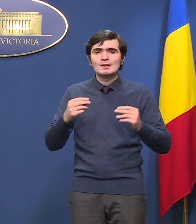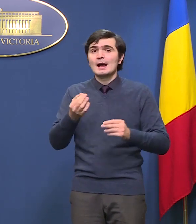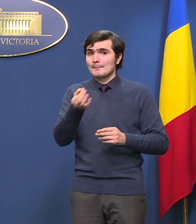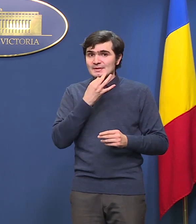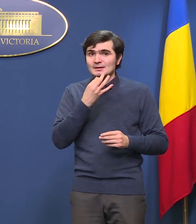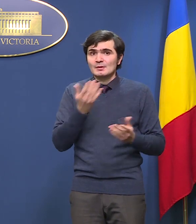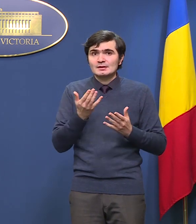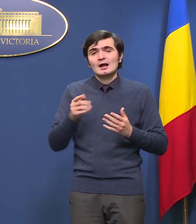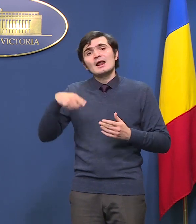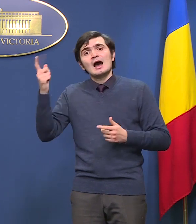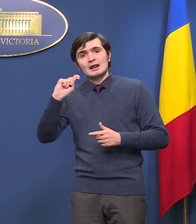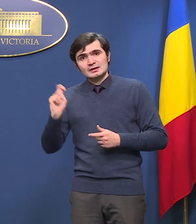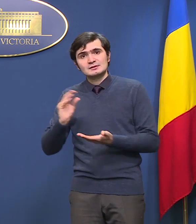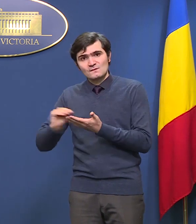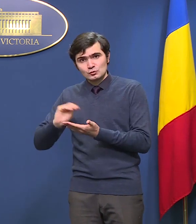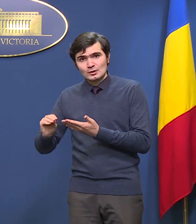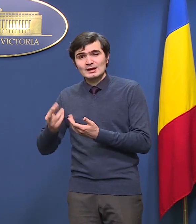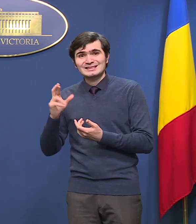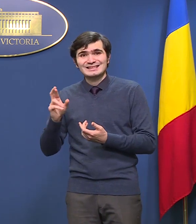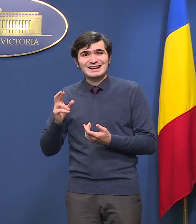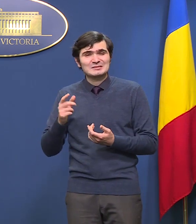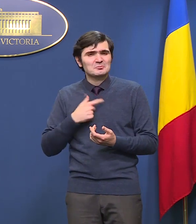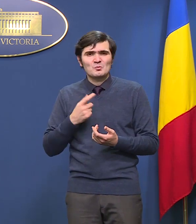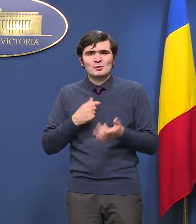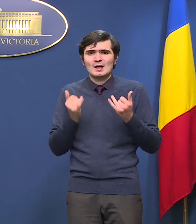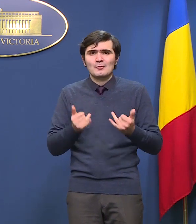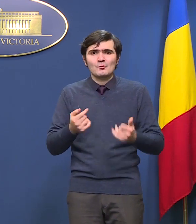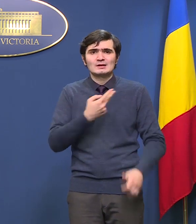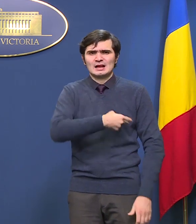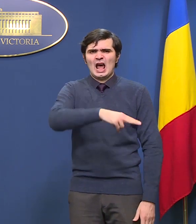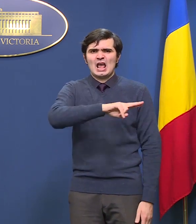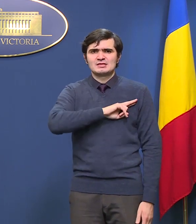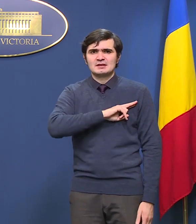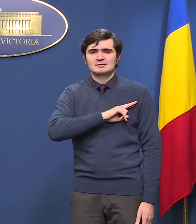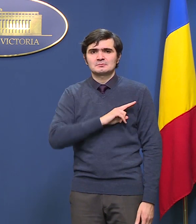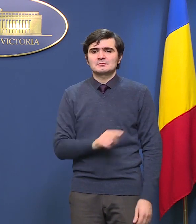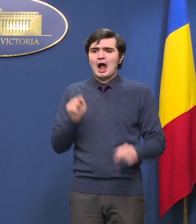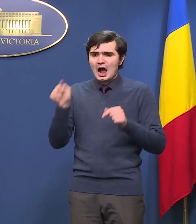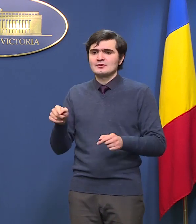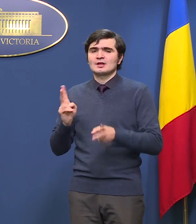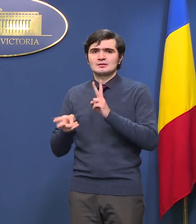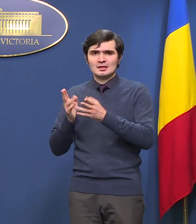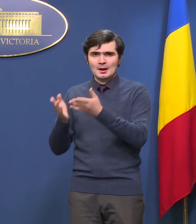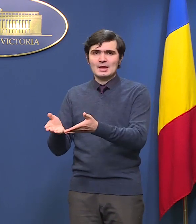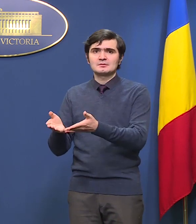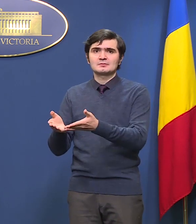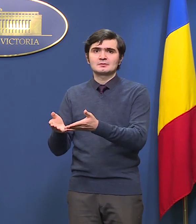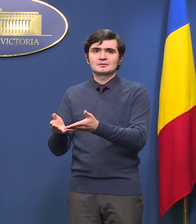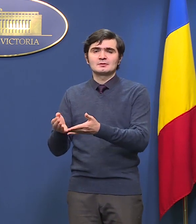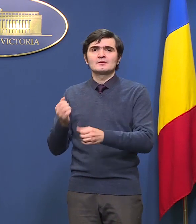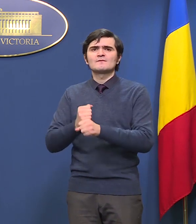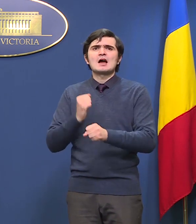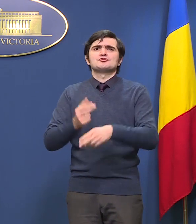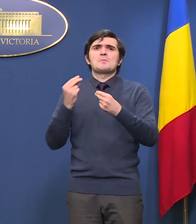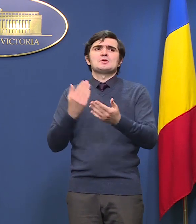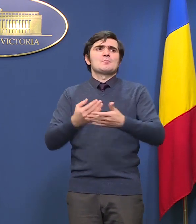bune în alte țări. Pe de altă parte, nu poți în momentul de față să garantezi, de exemplu, că un anumit tratament face bine